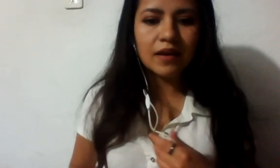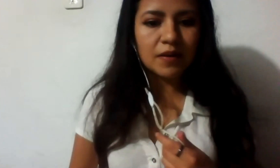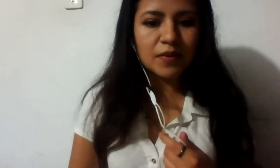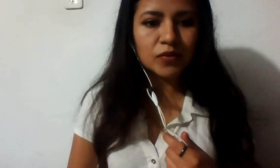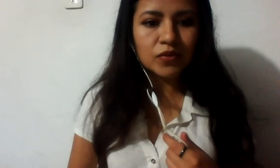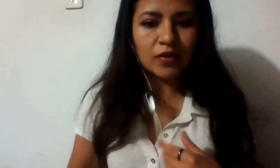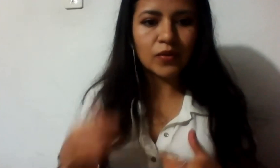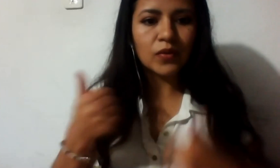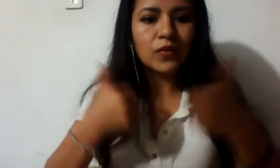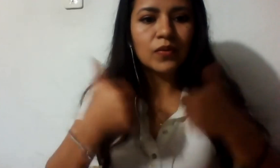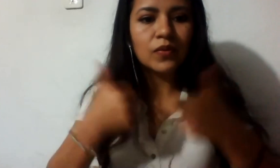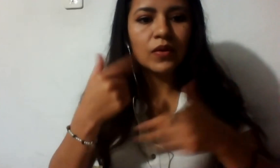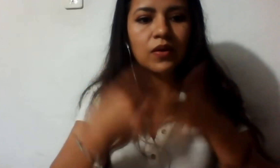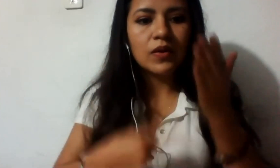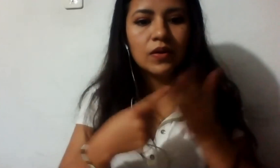Alguien había preguntado.